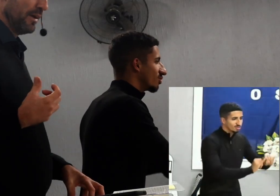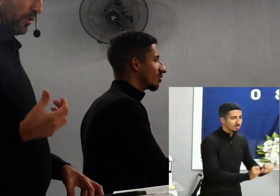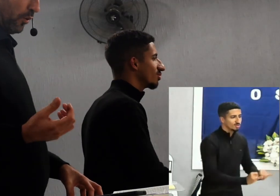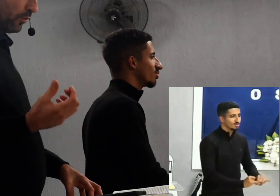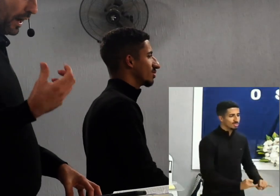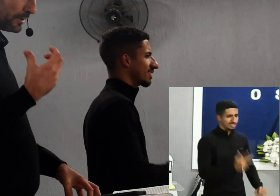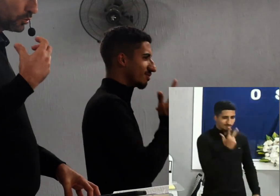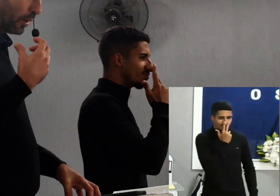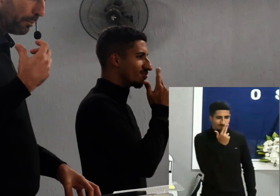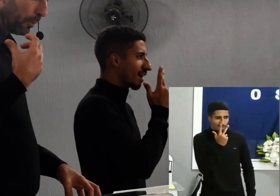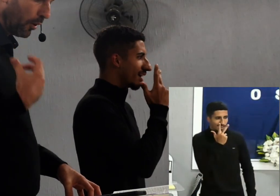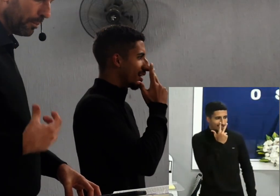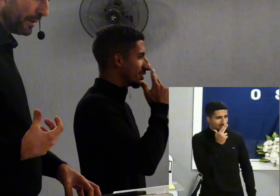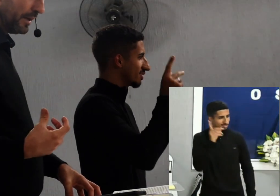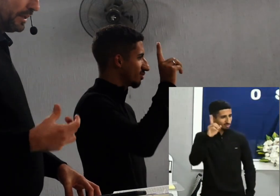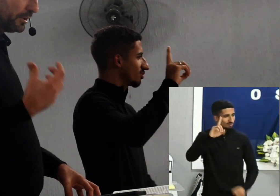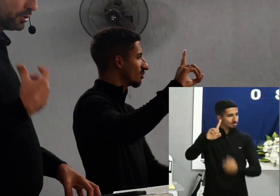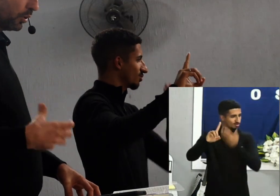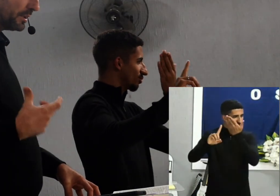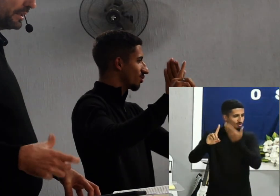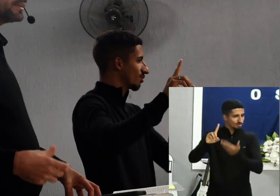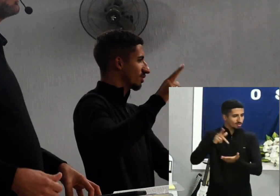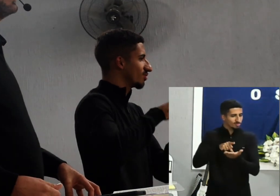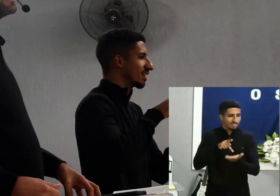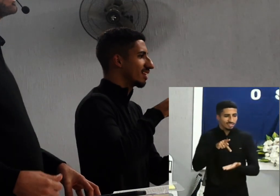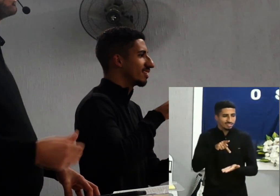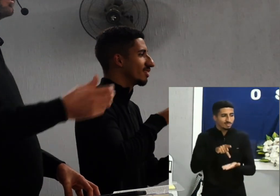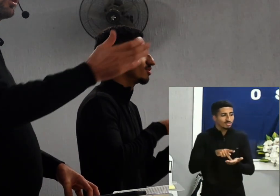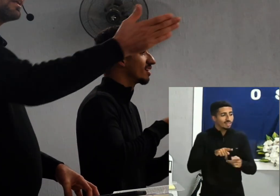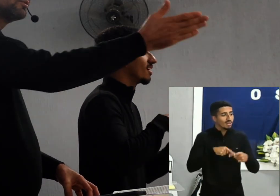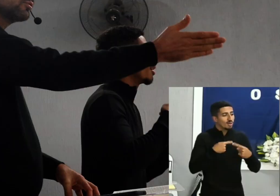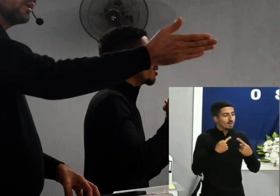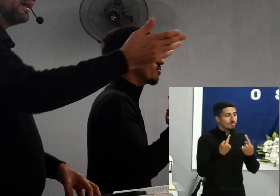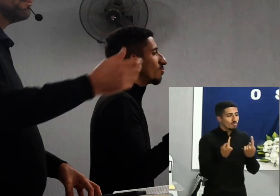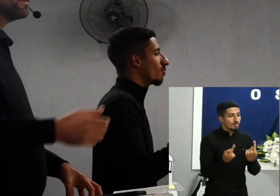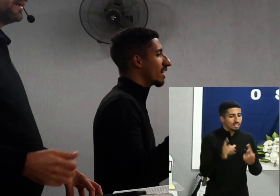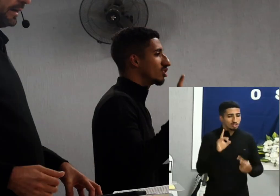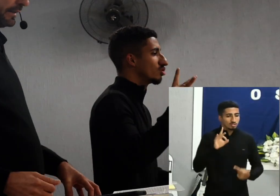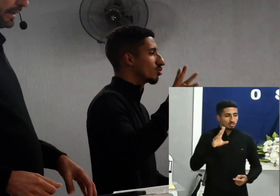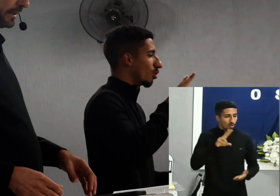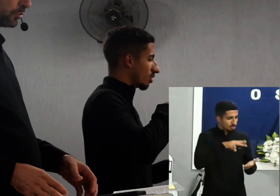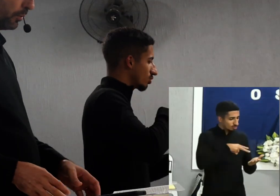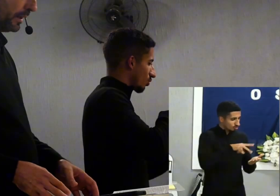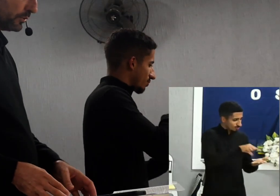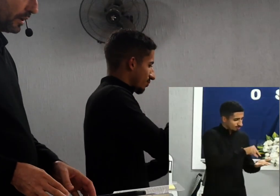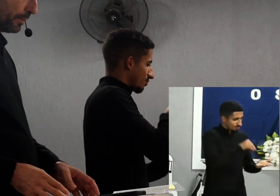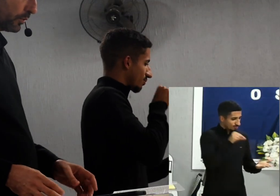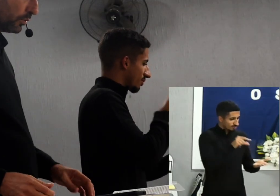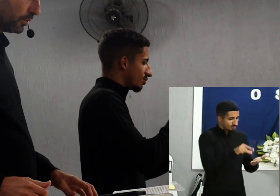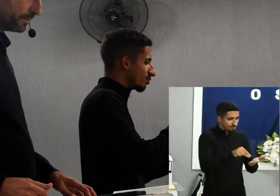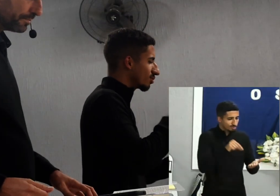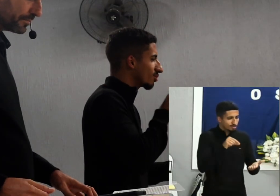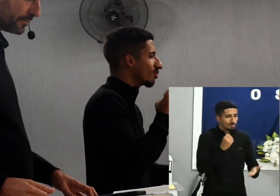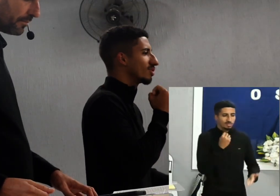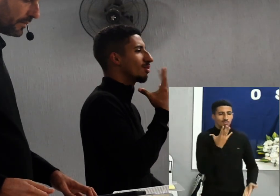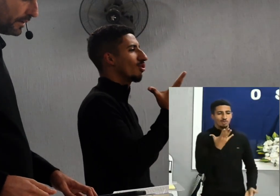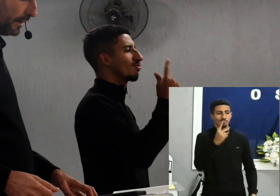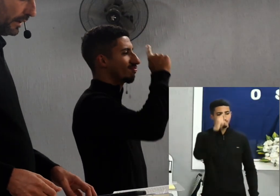criadas, ou à sua própria e distorcida semelhança. Nós lemos isso lá na carta aos Romanos, no